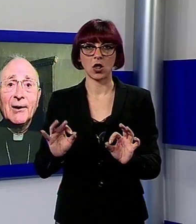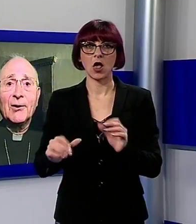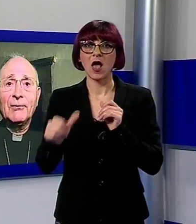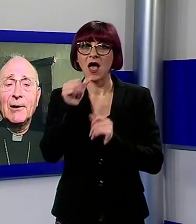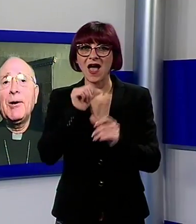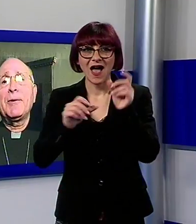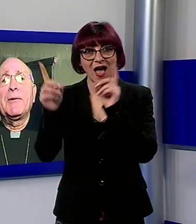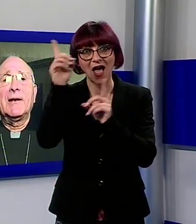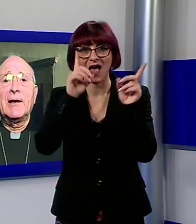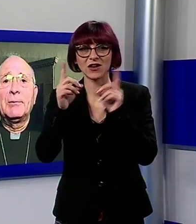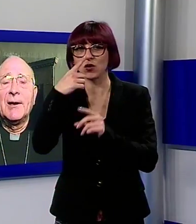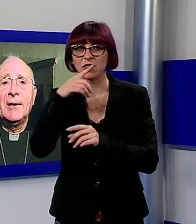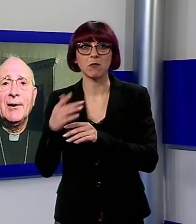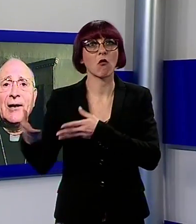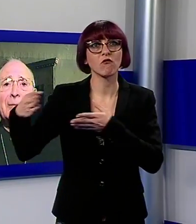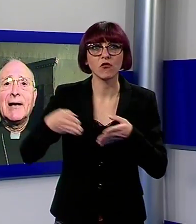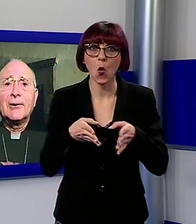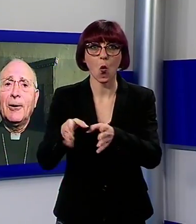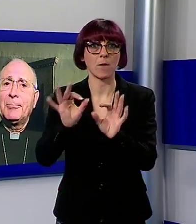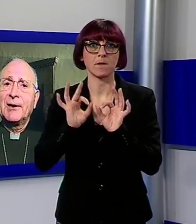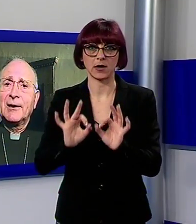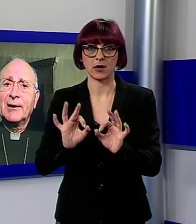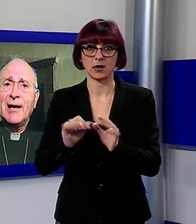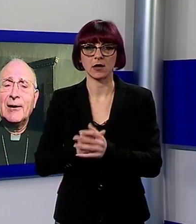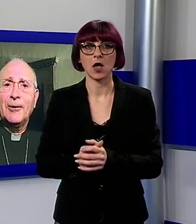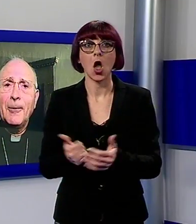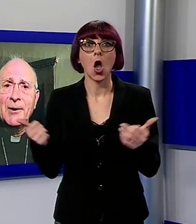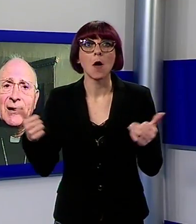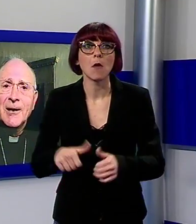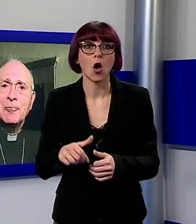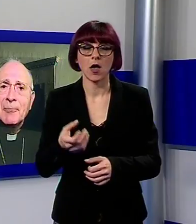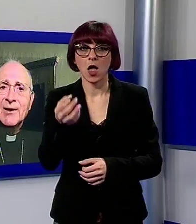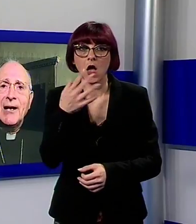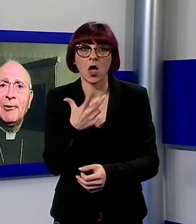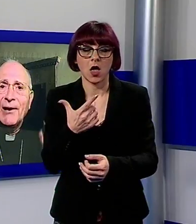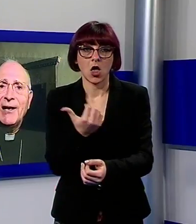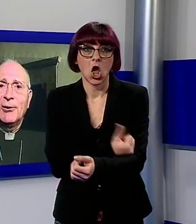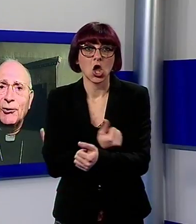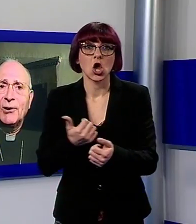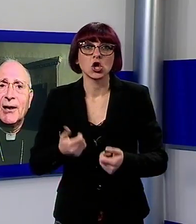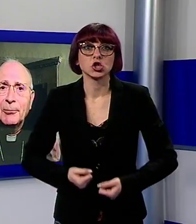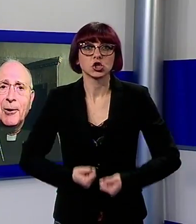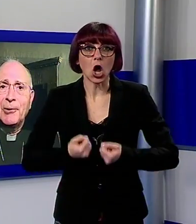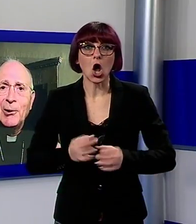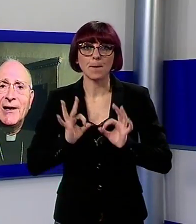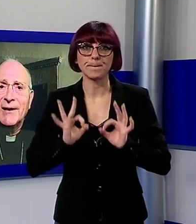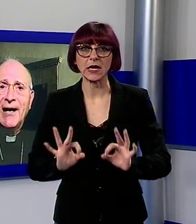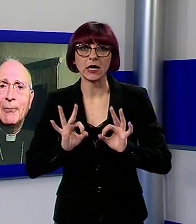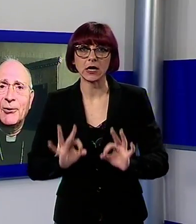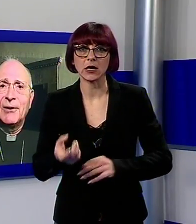ai nostri figli. Poi permettetemi, siamo al doping, mettiamo veleno lo iniettiamo sulle